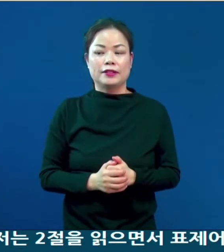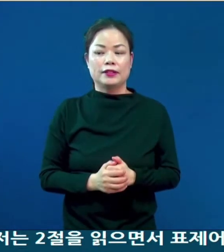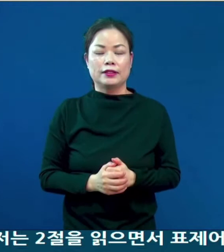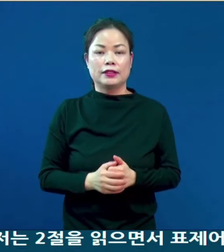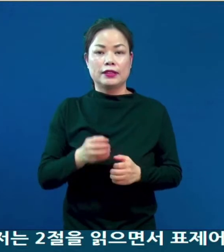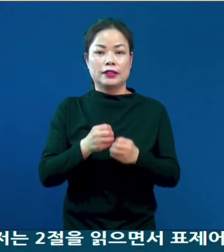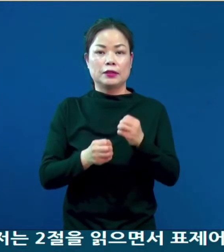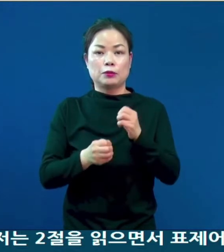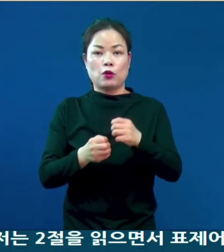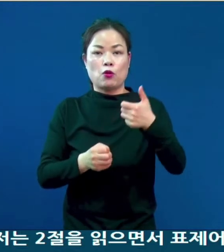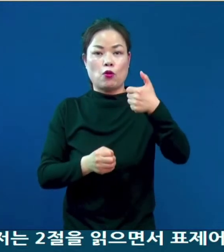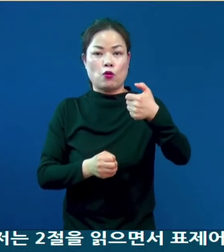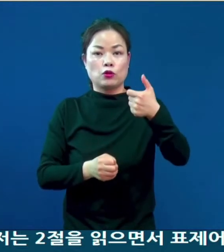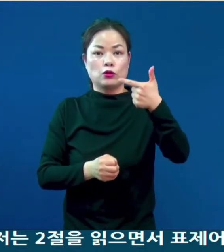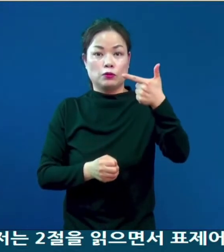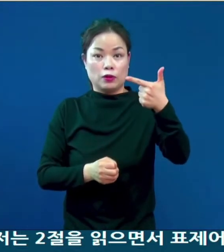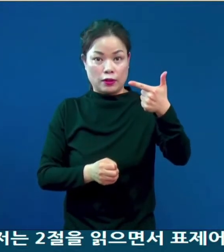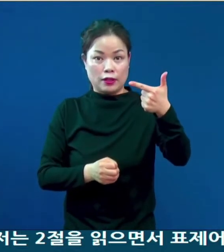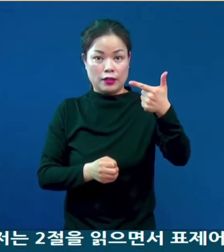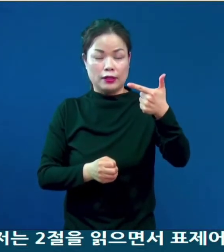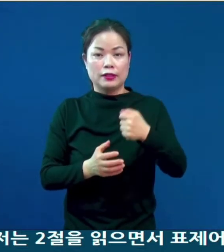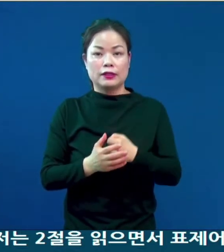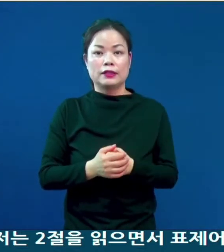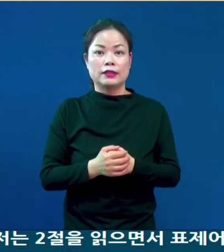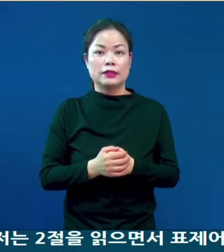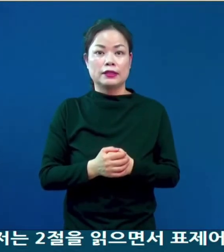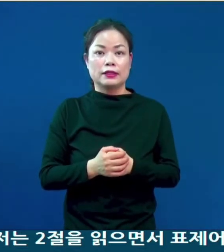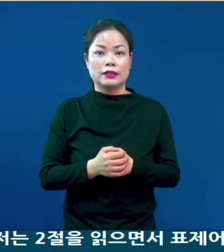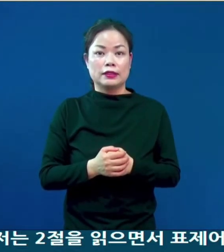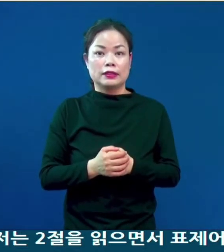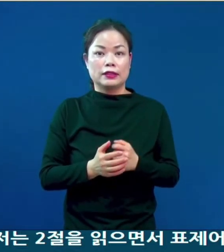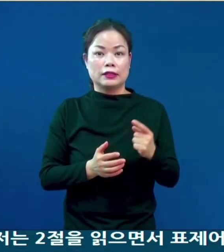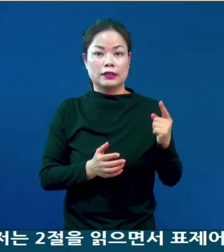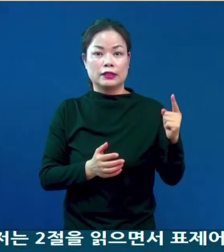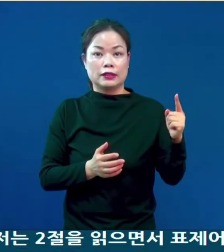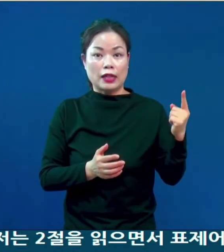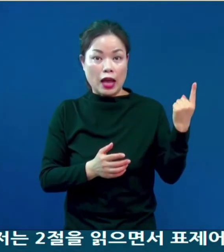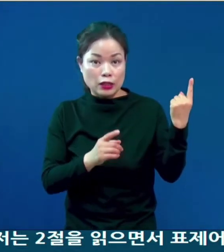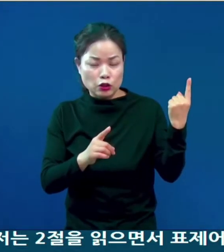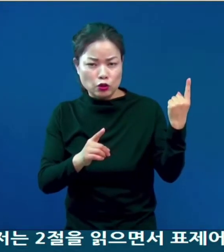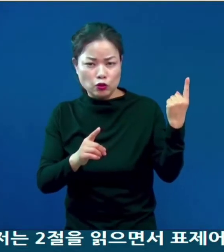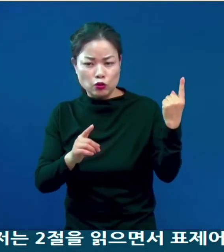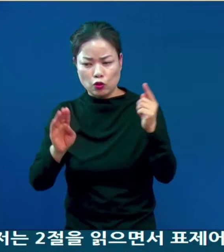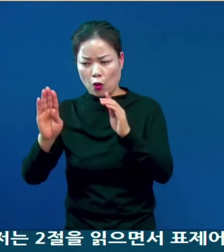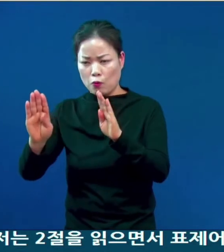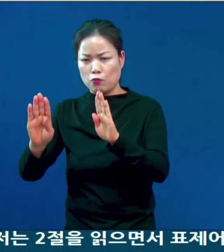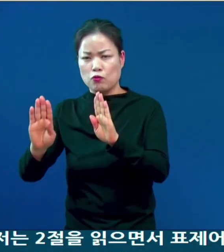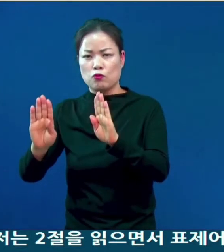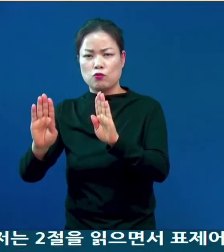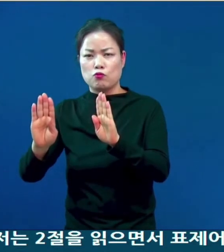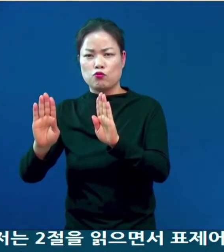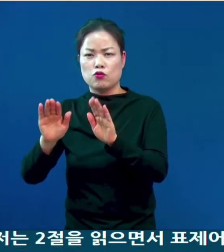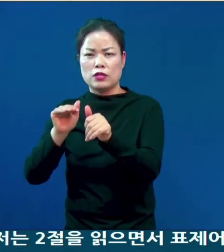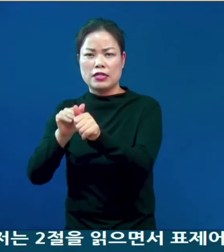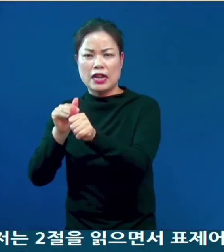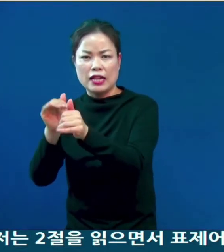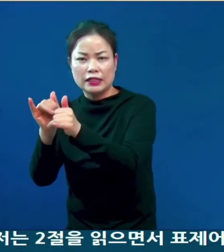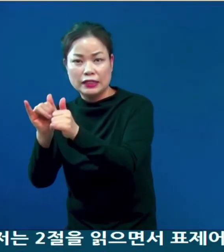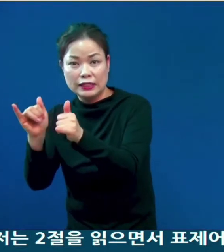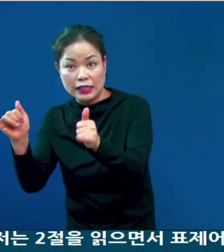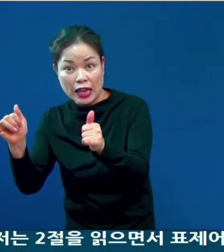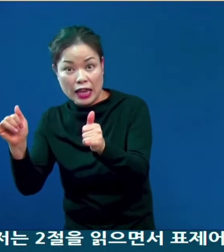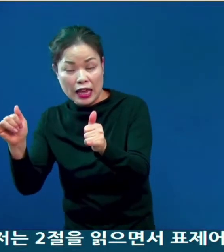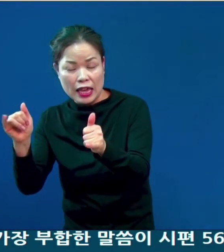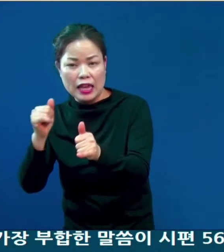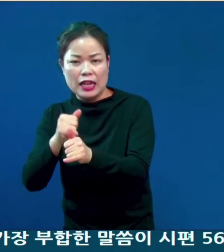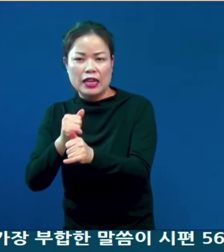시편 56편은 표제어가 이렇게 붙어 있습니다. 다윗이 가드에서 블레셋인에게 잡혔을 때 지은